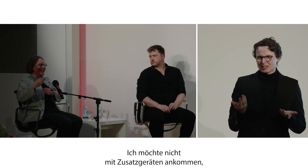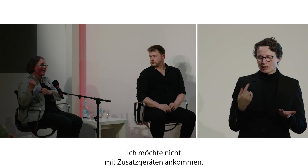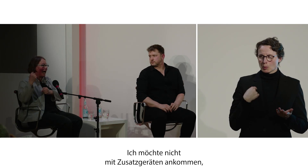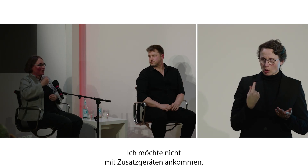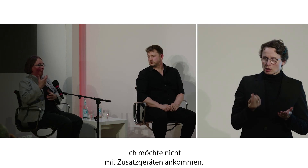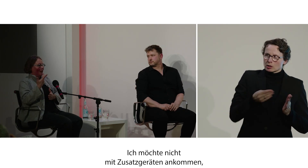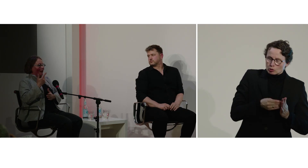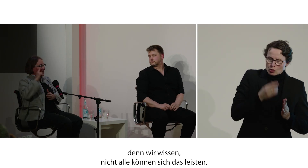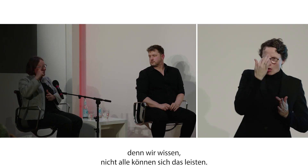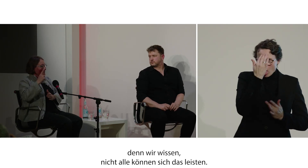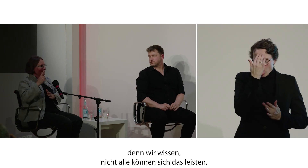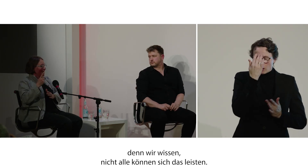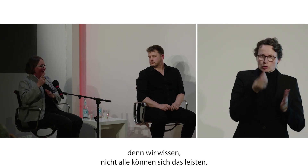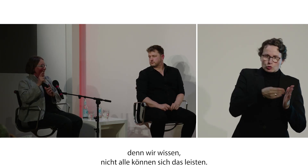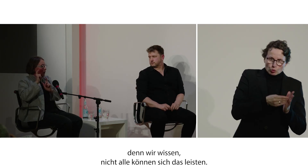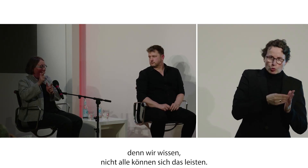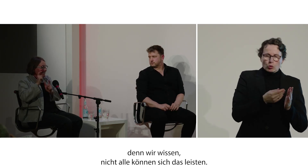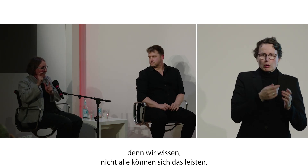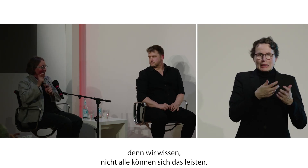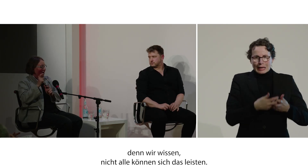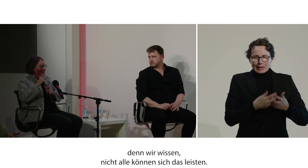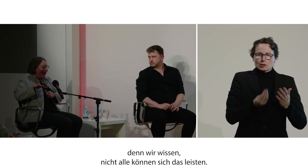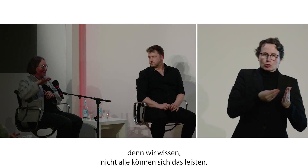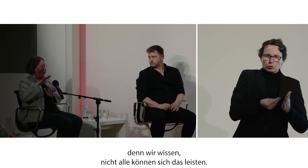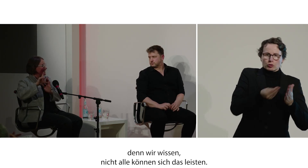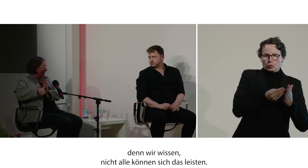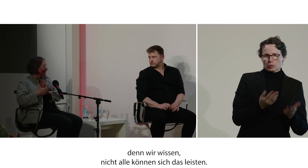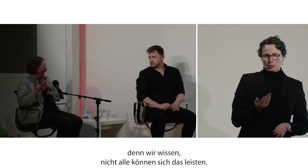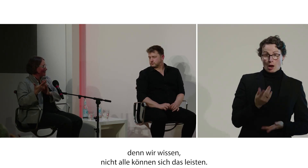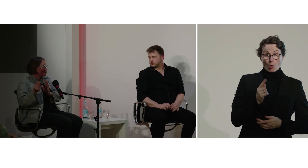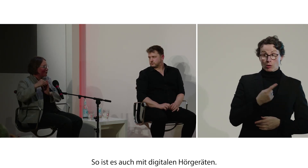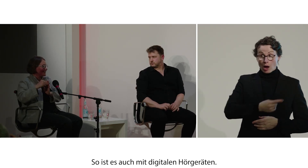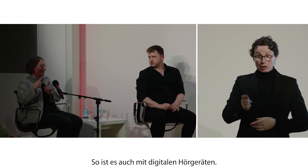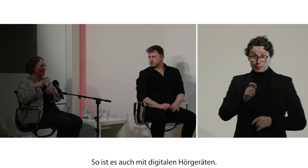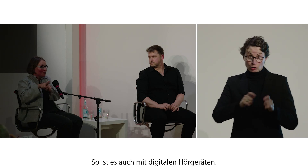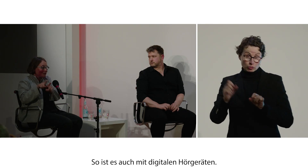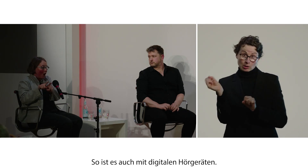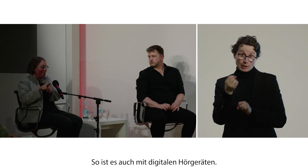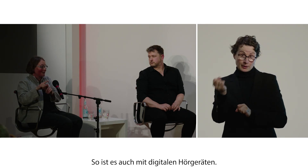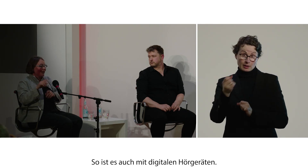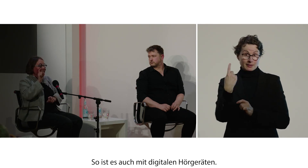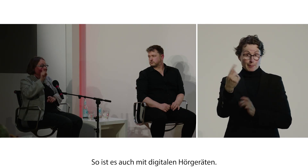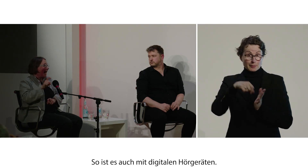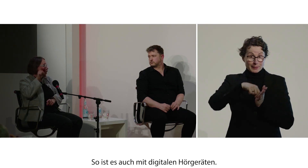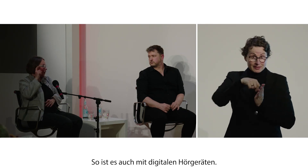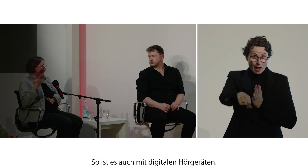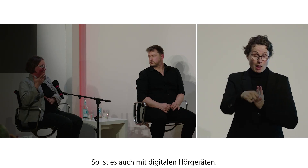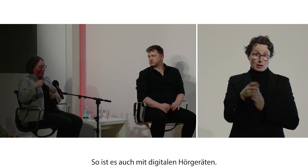Zusatzgeräten ankommen. Denn wir wissen, wir haben auch eine Gesellschaft. Nicht alle können sich das leisten, Zusatzgeräte. Und so ist es auch mit